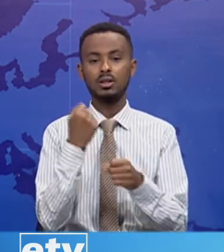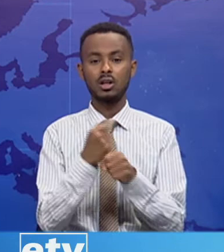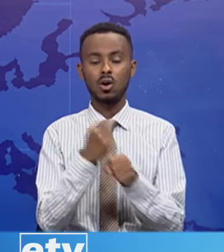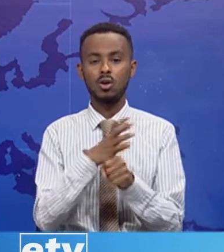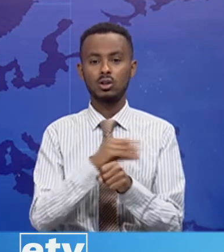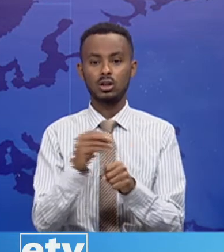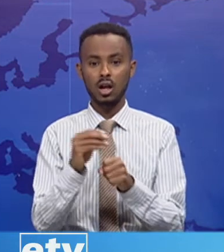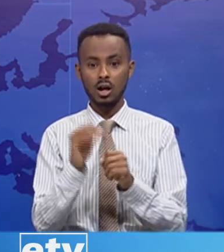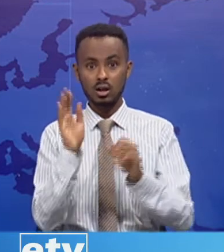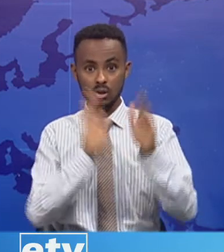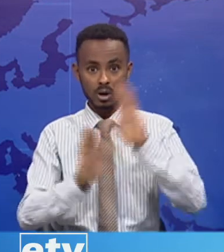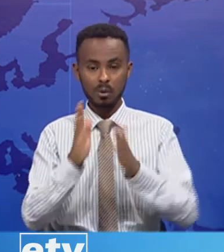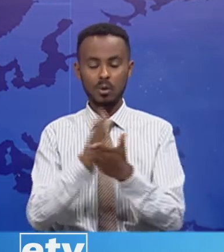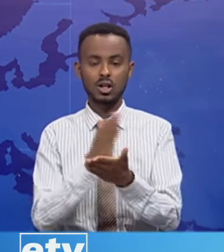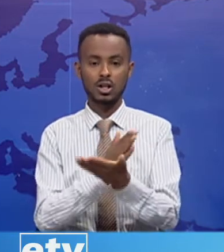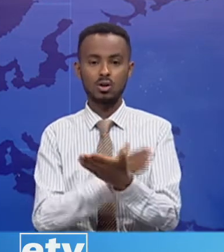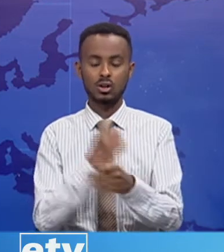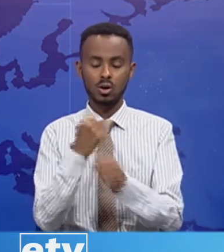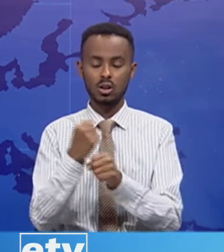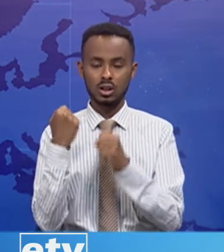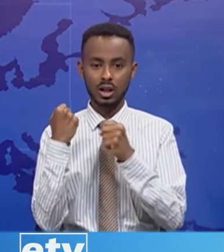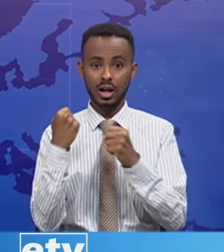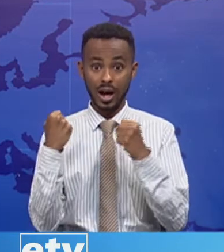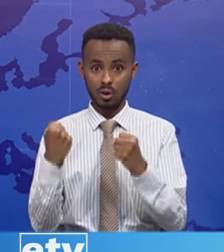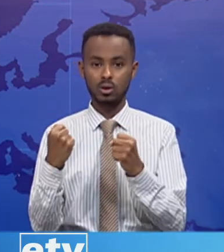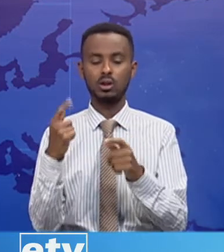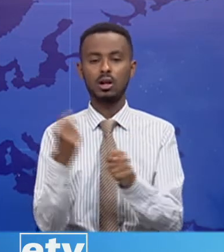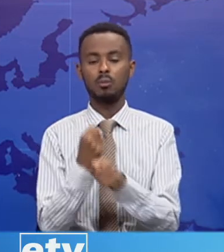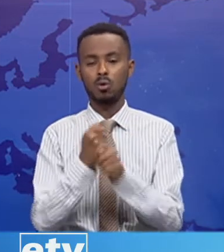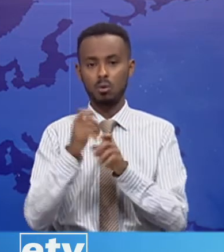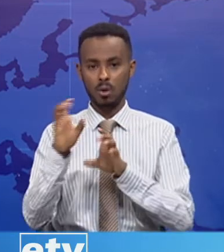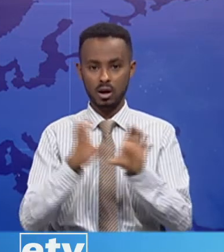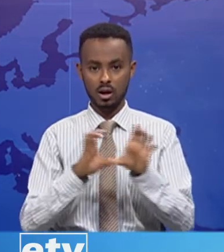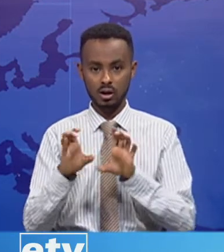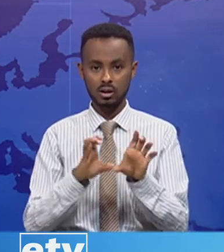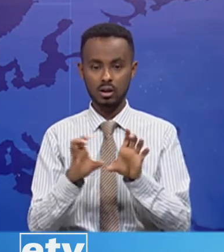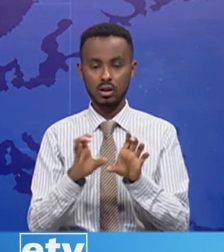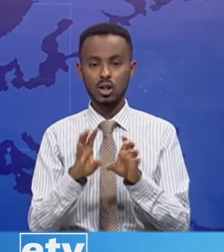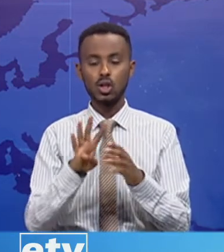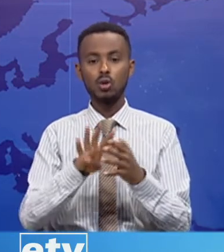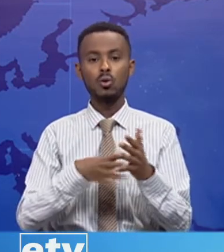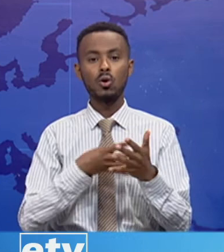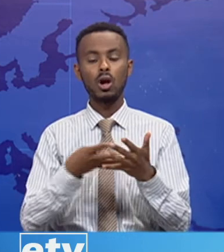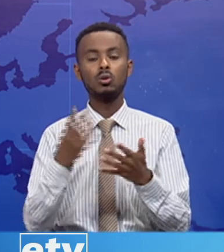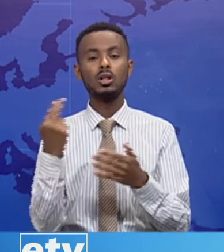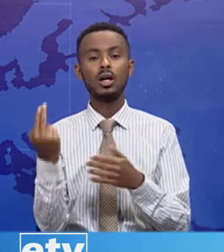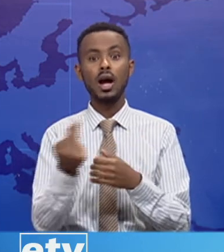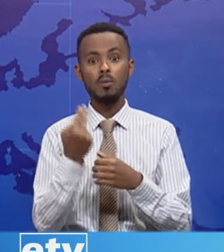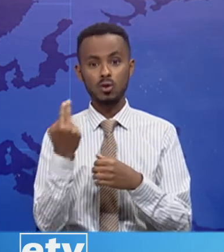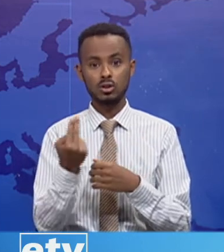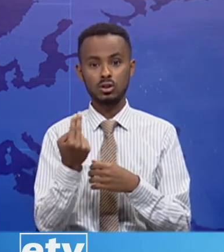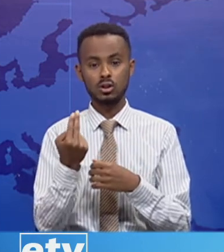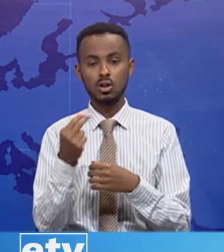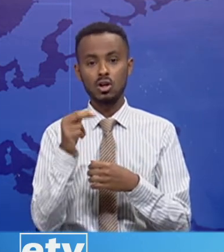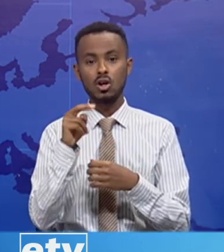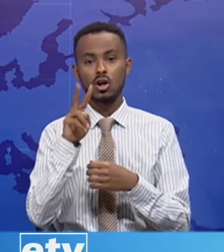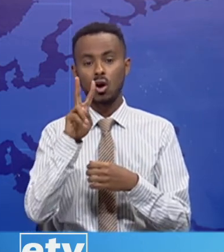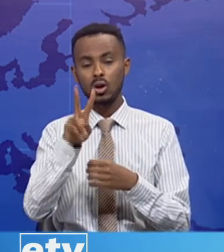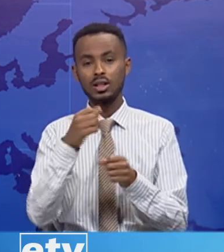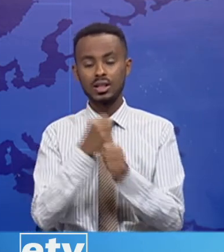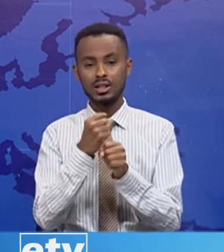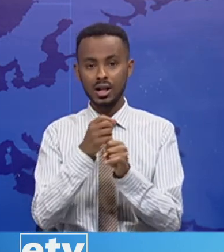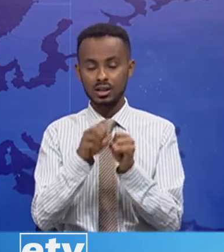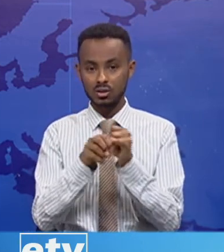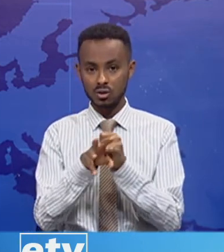የቤተሰብ ኑሮ ማሻሻያ ስራዎች ተቀናይተው እንዲተገበሩ በማድረግ የፕሮግራሙ ተጠቃሚዎች ከሁለት የስራ